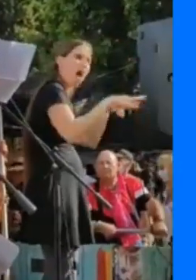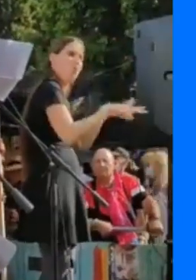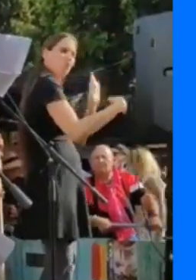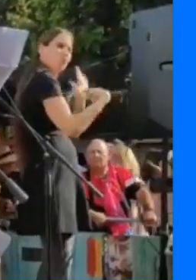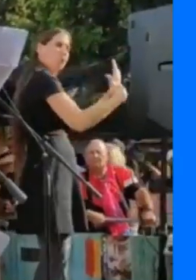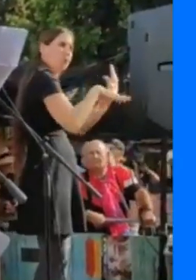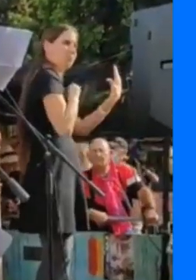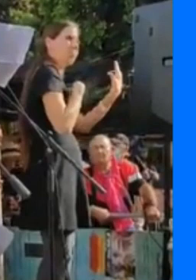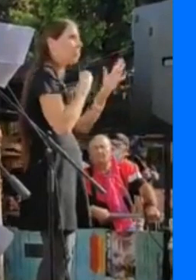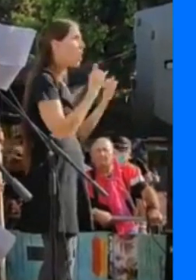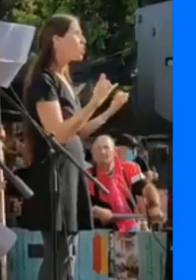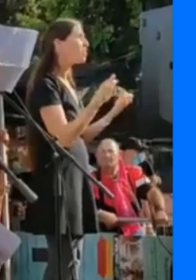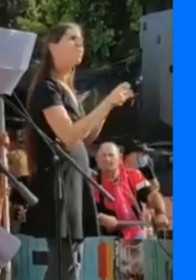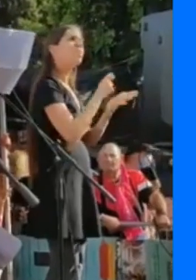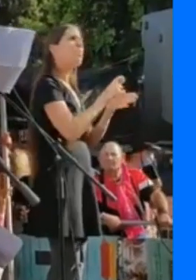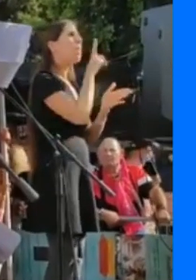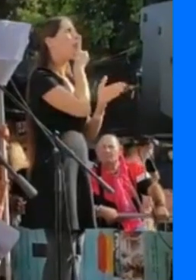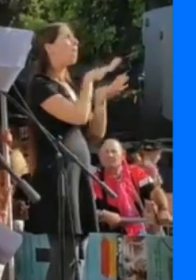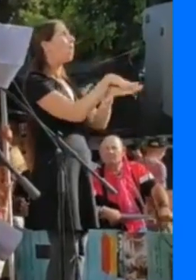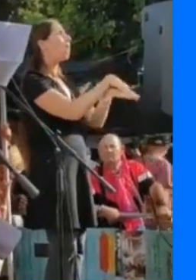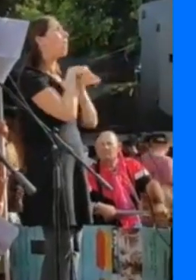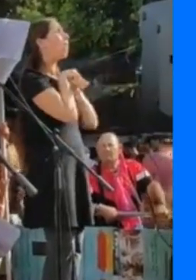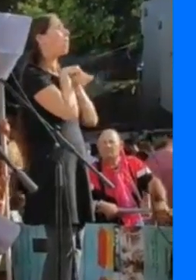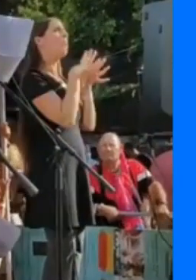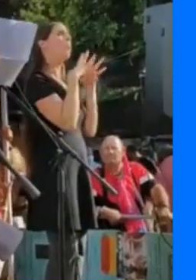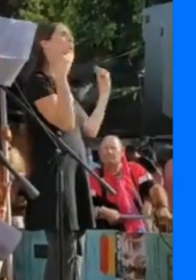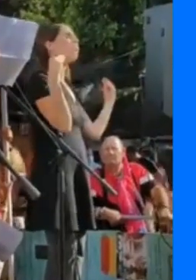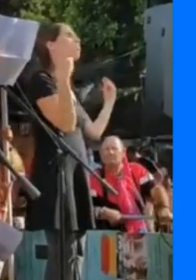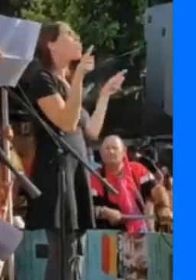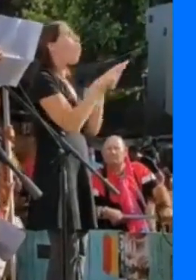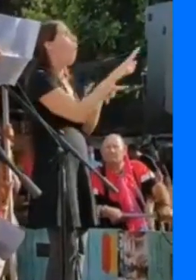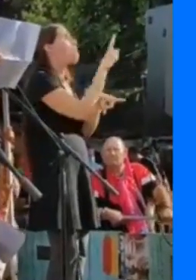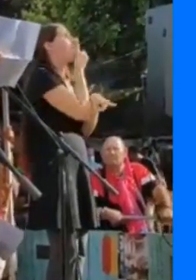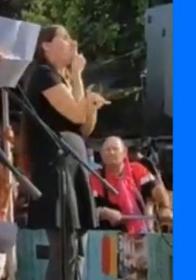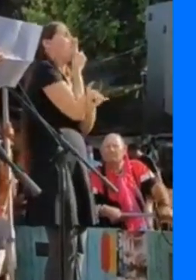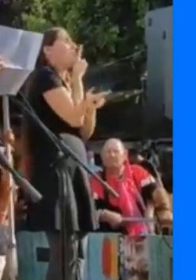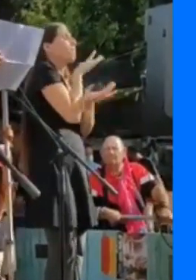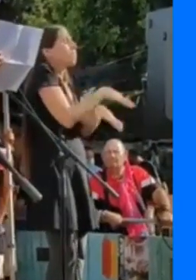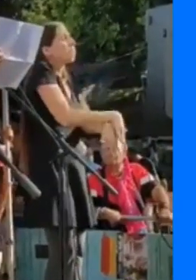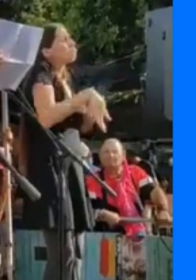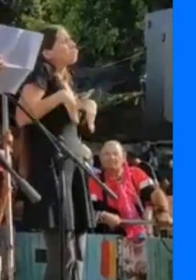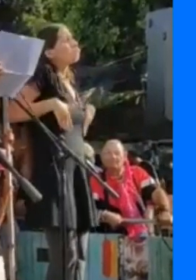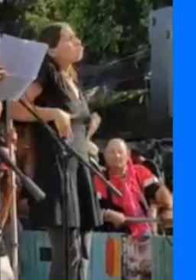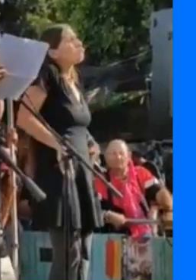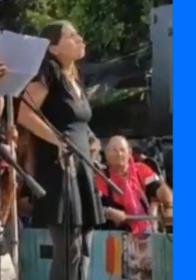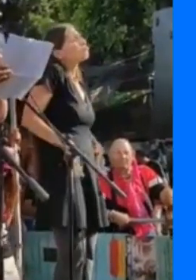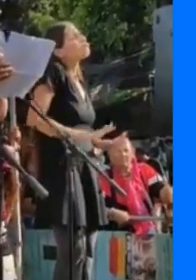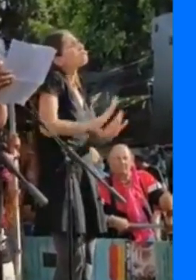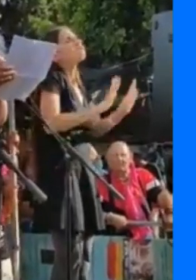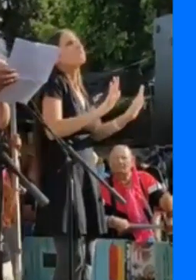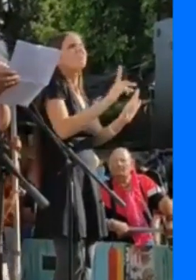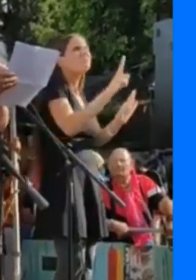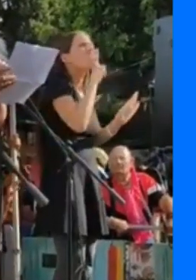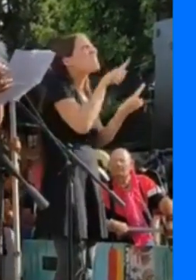יותר, ועכשיו נעלמו דום, מילאו פעם מים, שתקו שתיקה